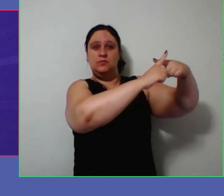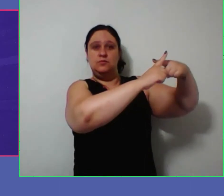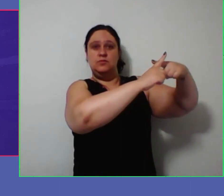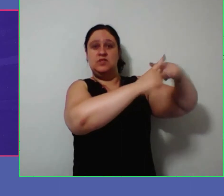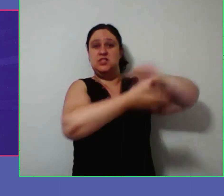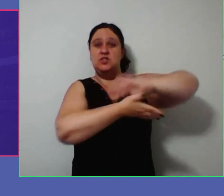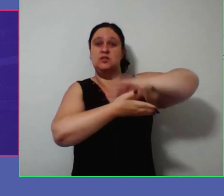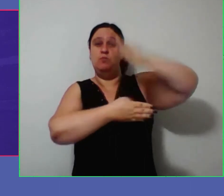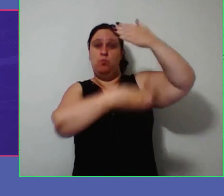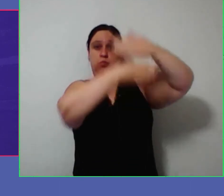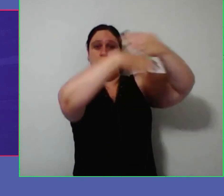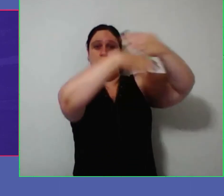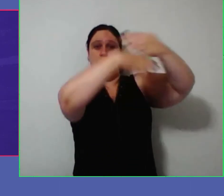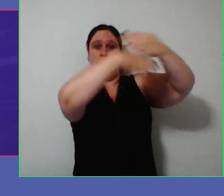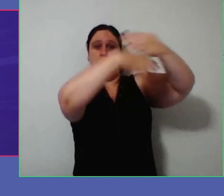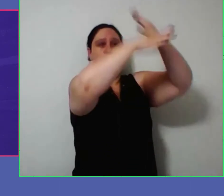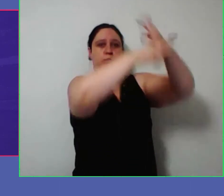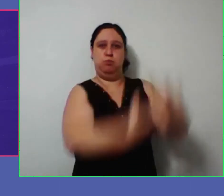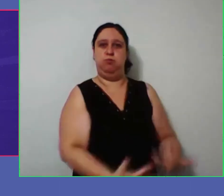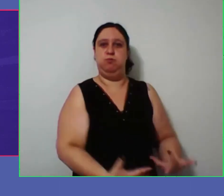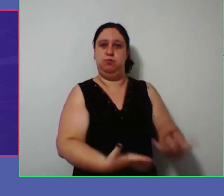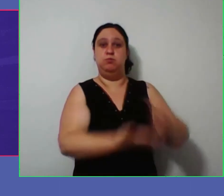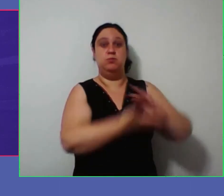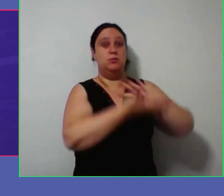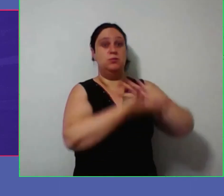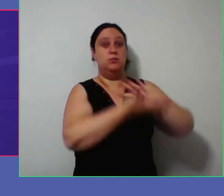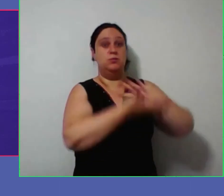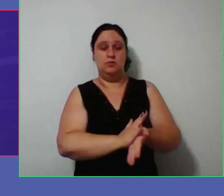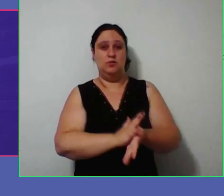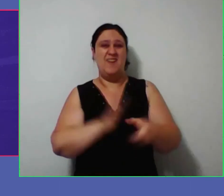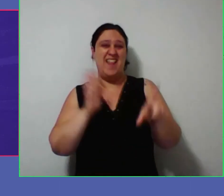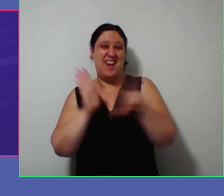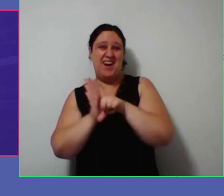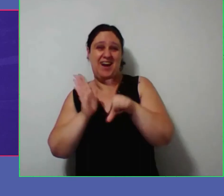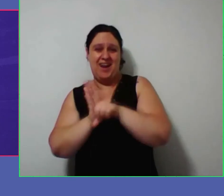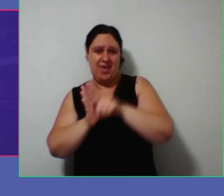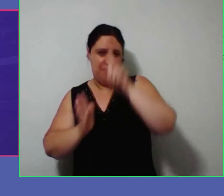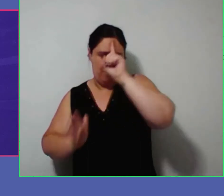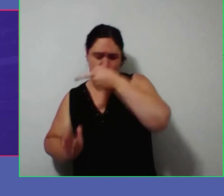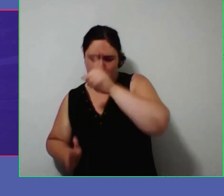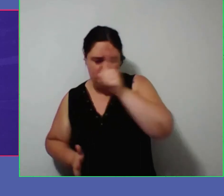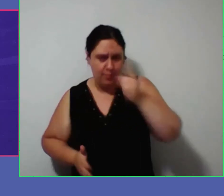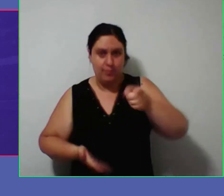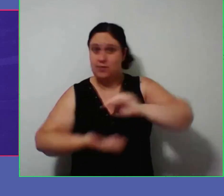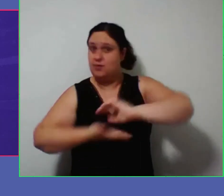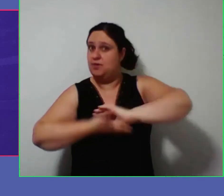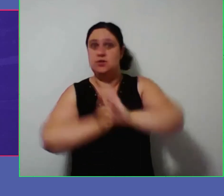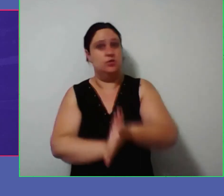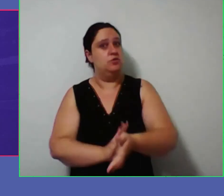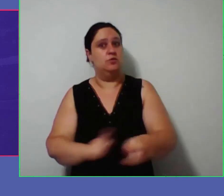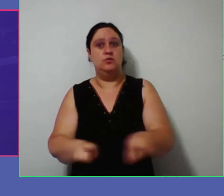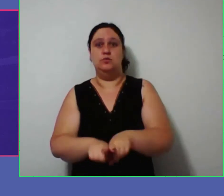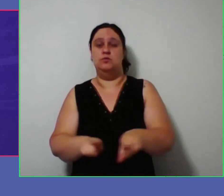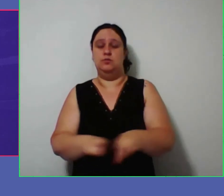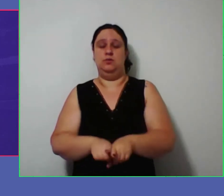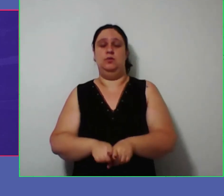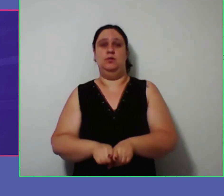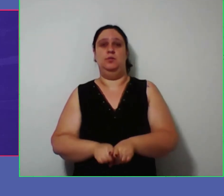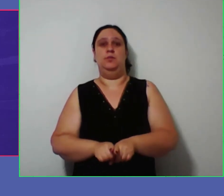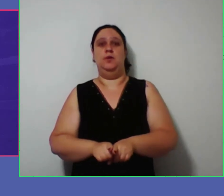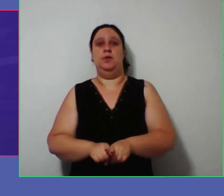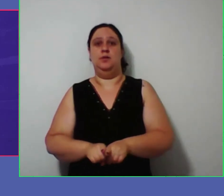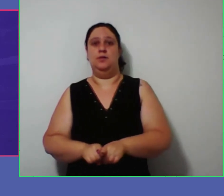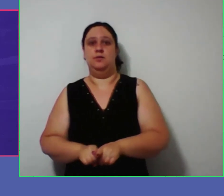na sua carne a lei dos mandamentos na forma de ordenança, para que dos dois criasse em si mesmo um